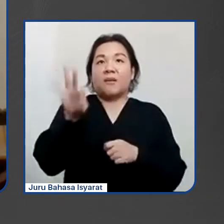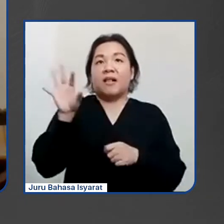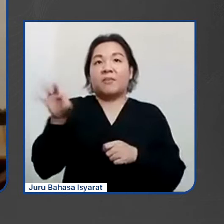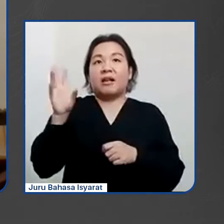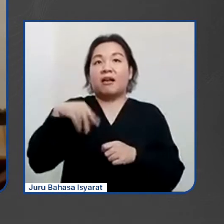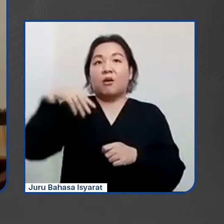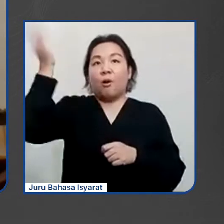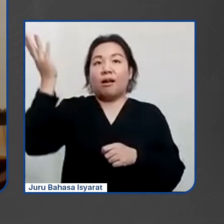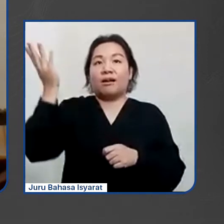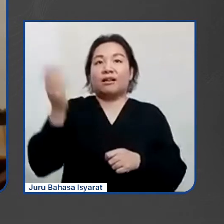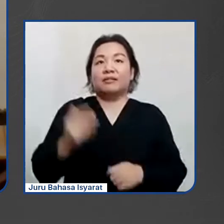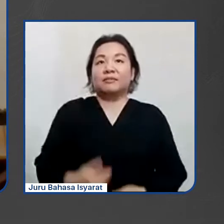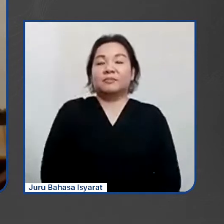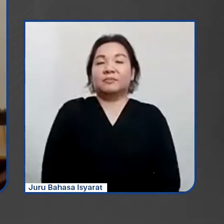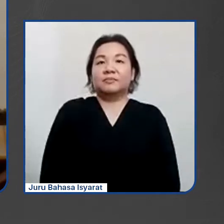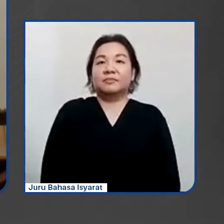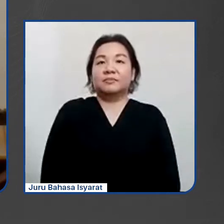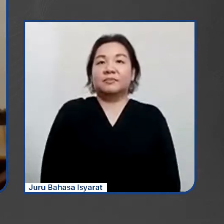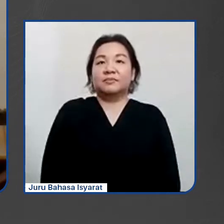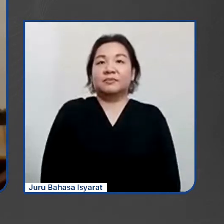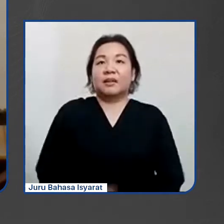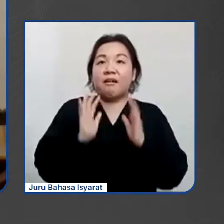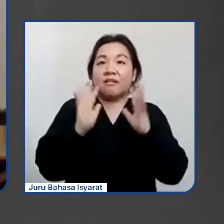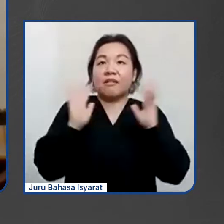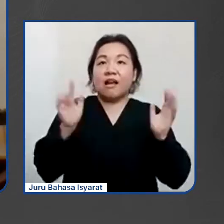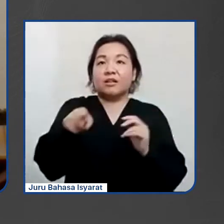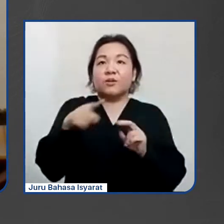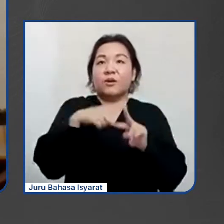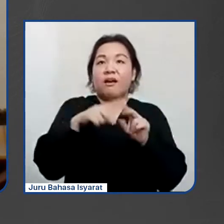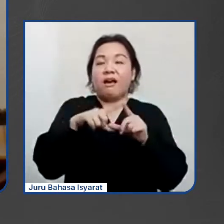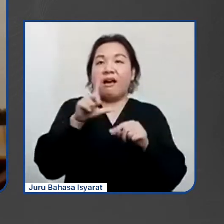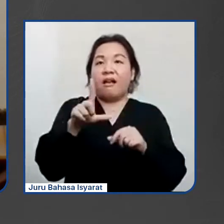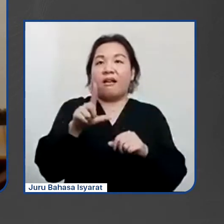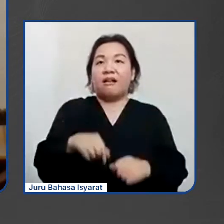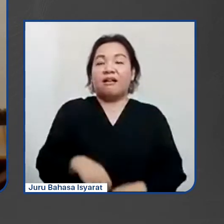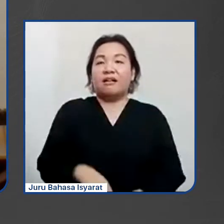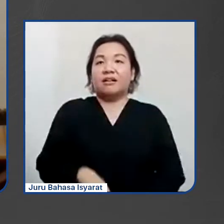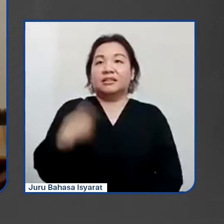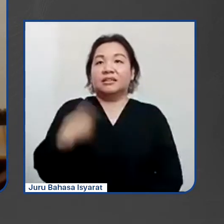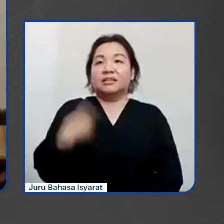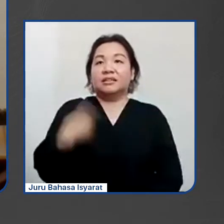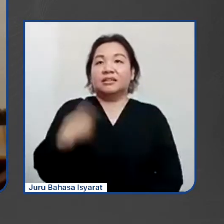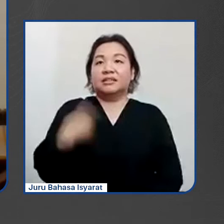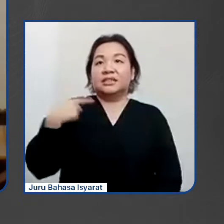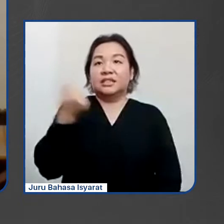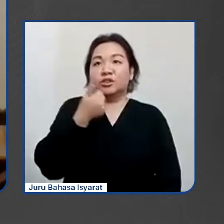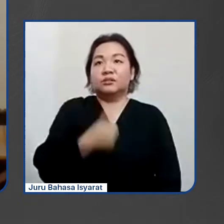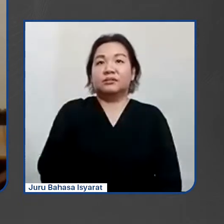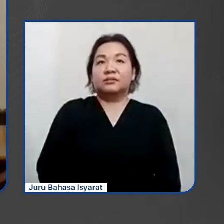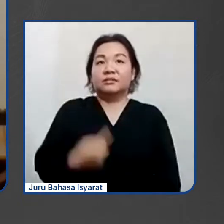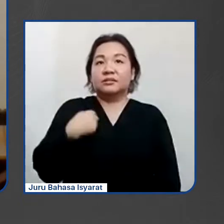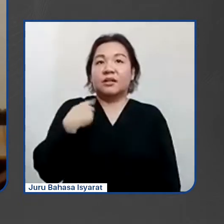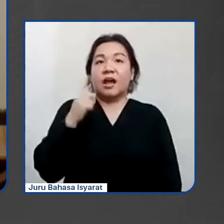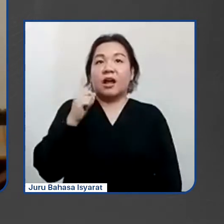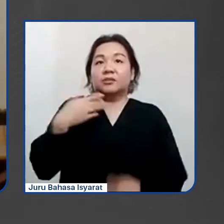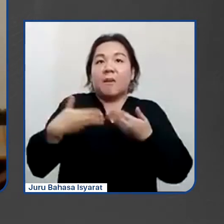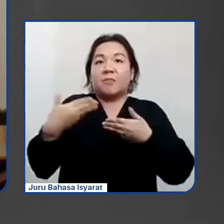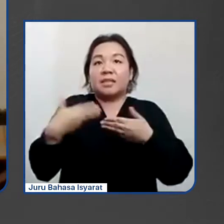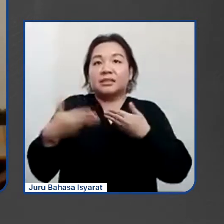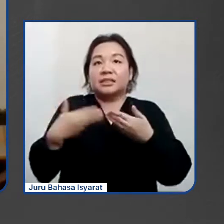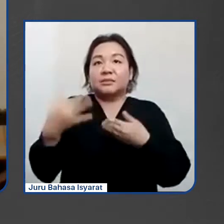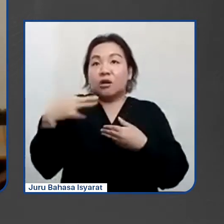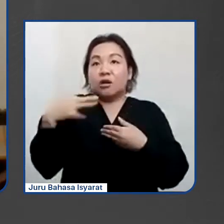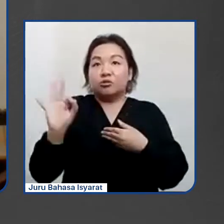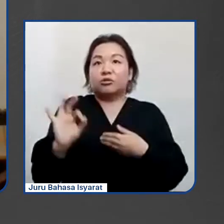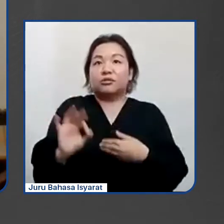Tuh, paling banyakin hal-hal yang karena ini kan new experience kan, kita beradaptasi dengan sesuatu yang baru, jadi cari inspirasi buat